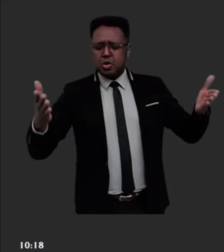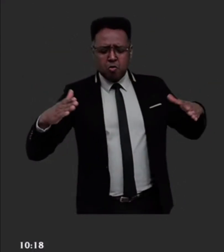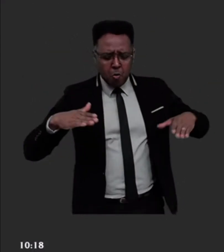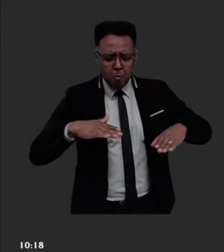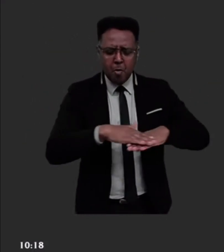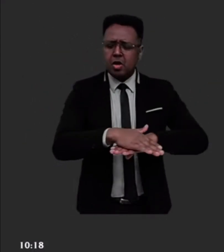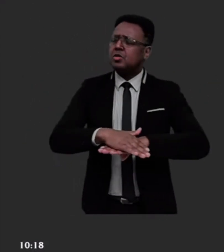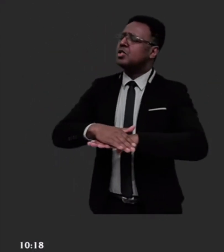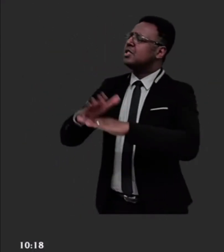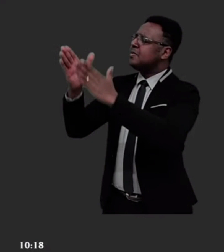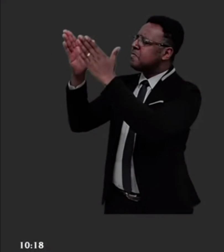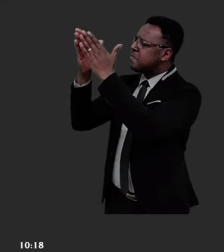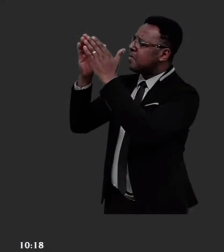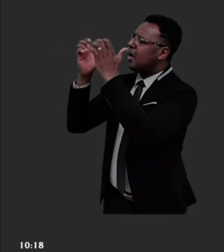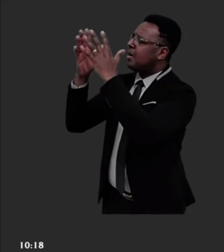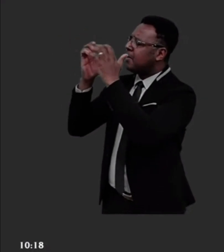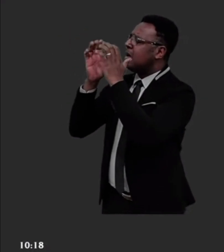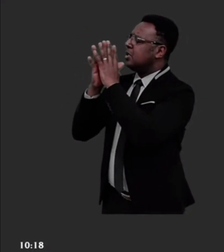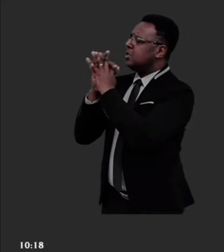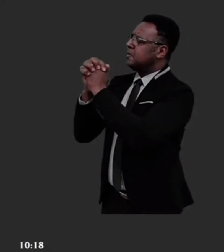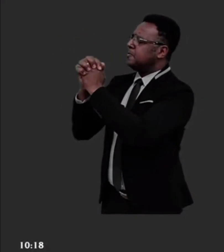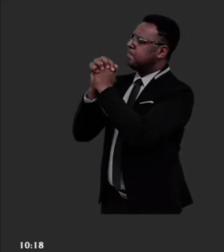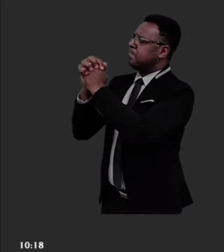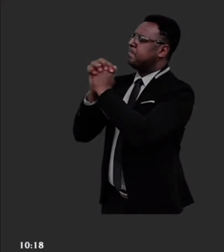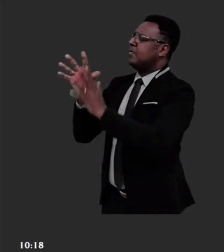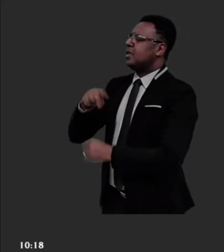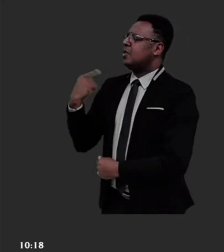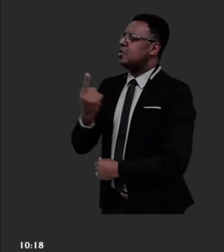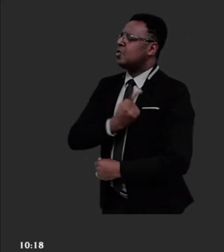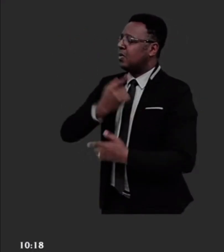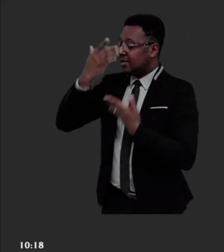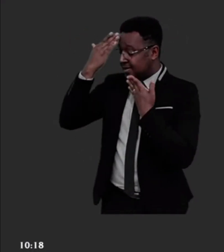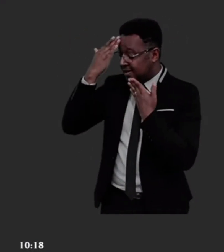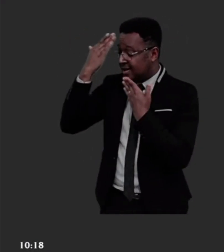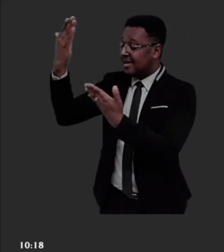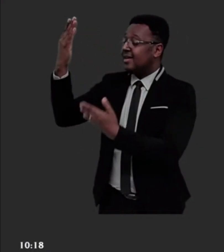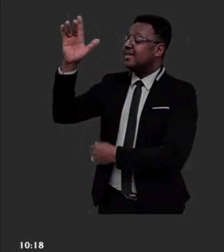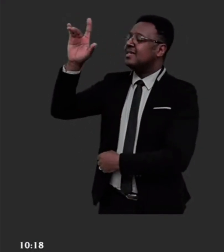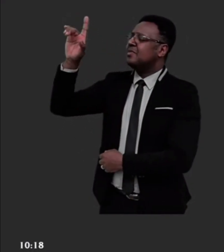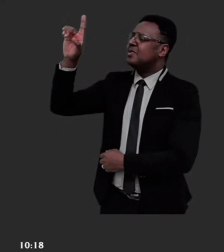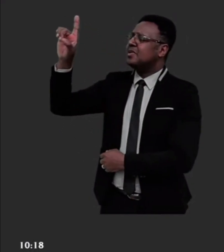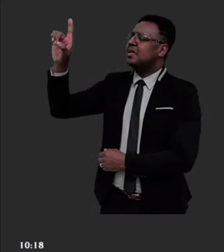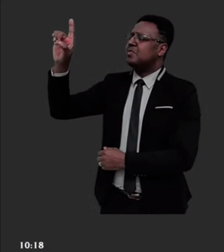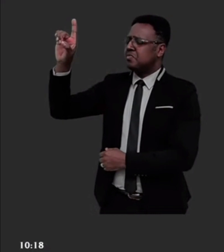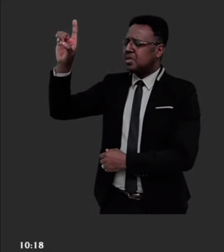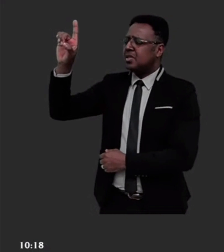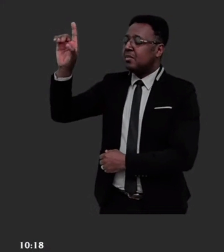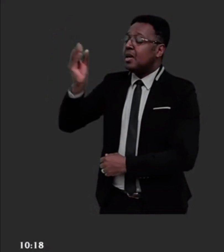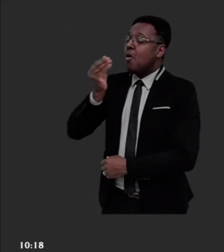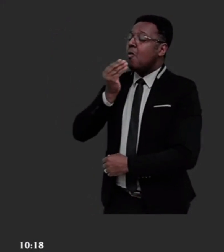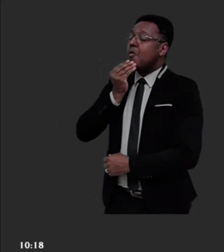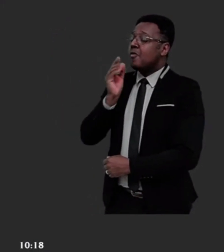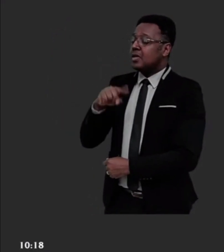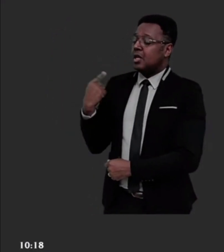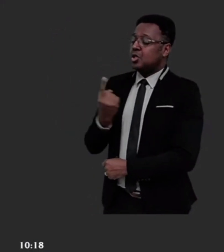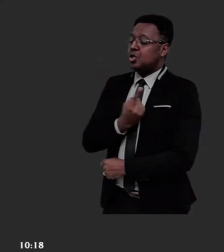damos graça, Pai, por essa oportunidade de estarmos na tua presença. não só aqui dentro desse complexo,